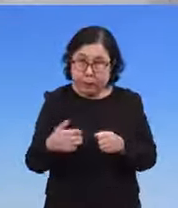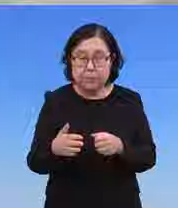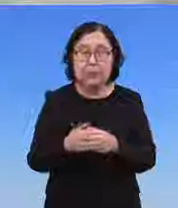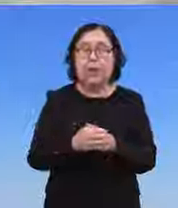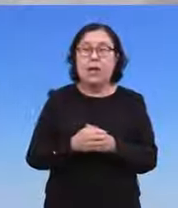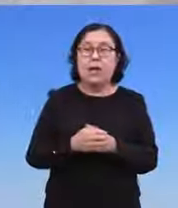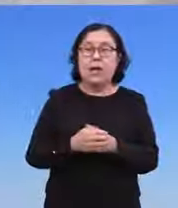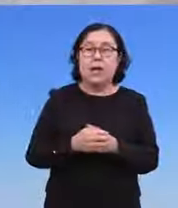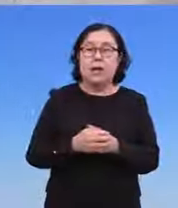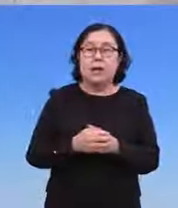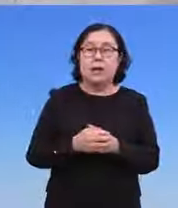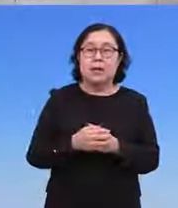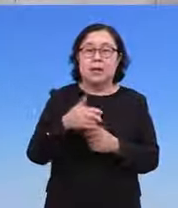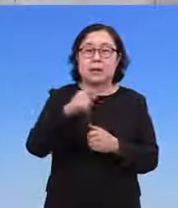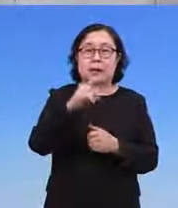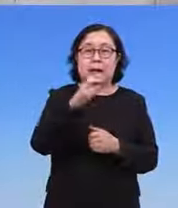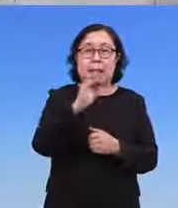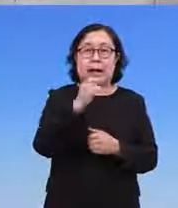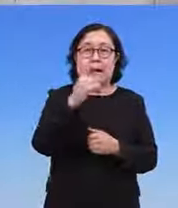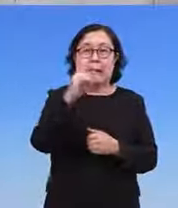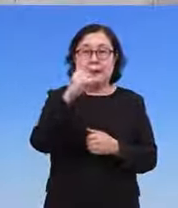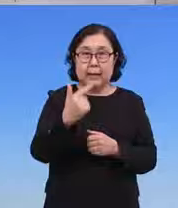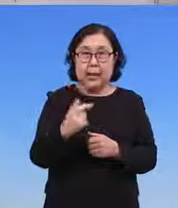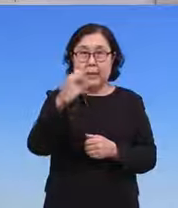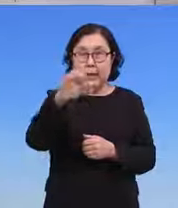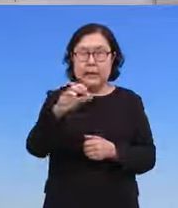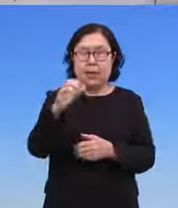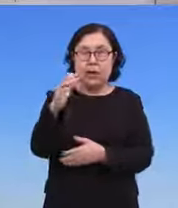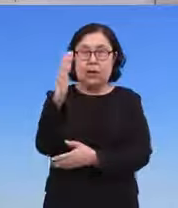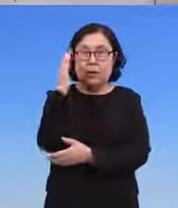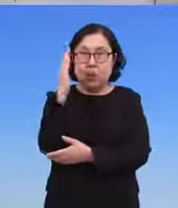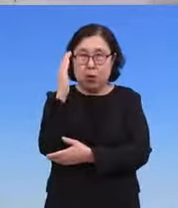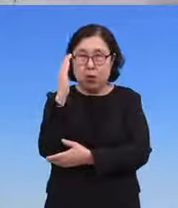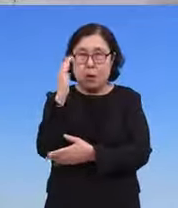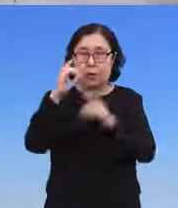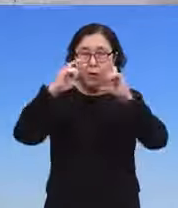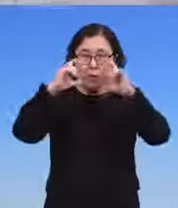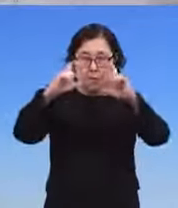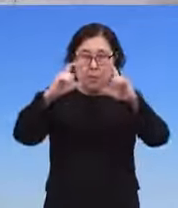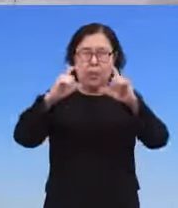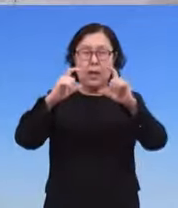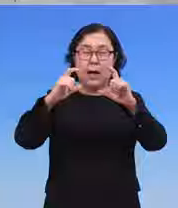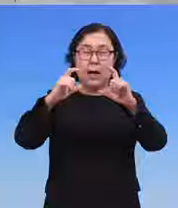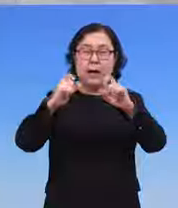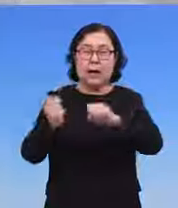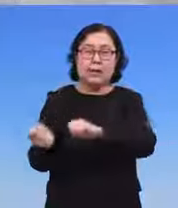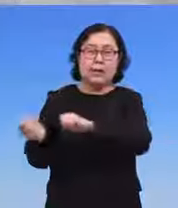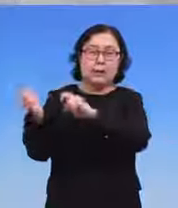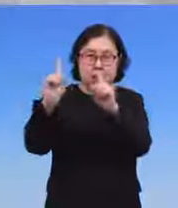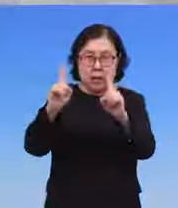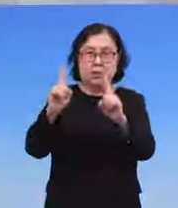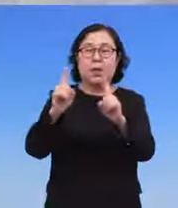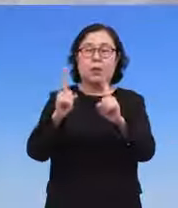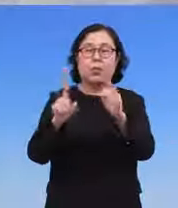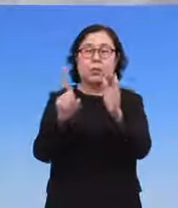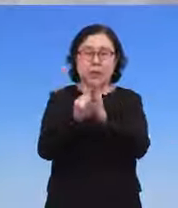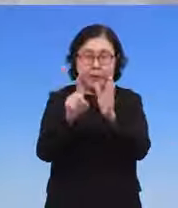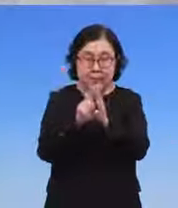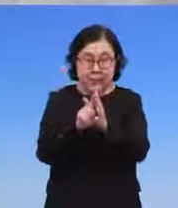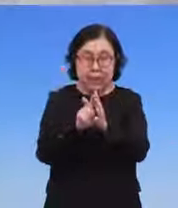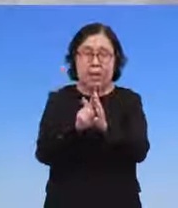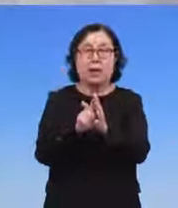죽으면 강단에서 제가 전하는 메시지가 살아날 줄로 믿습니다. 이것이 본문에서 제가 발견한 너무나